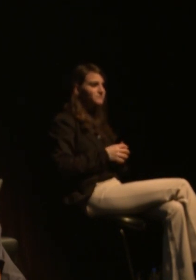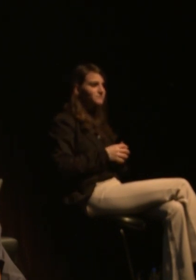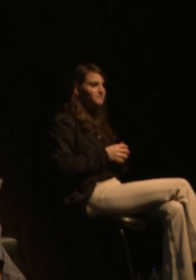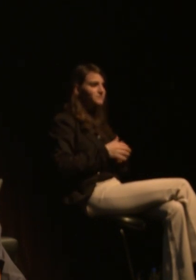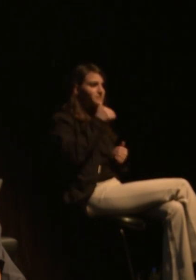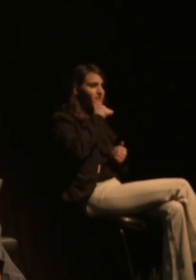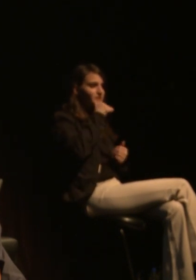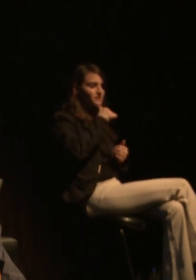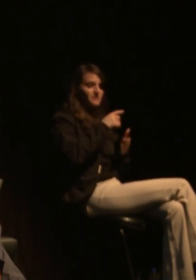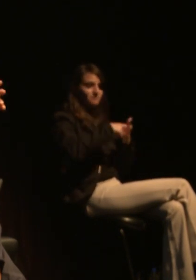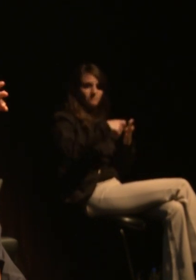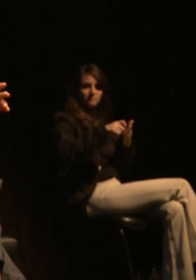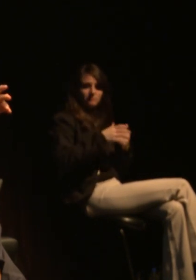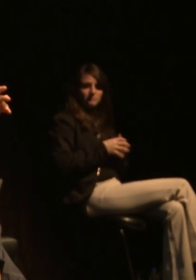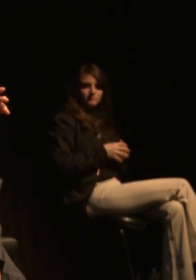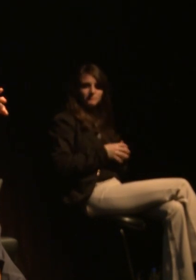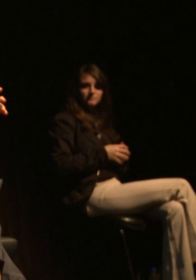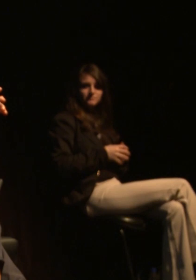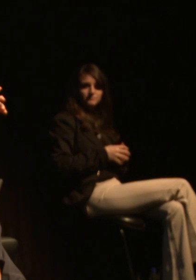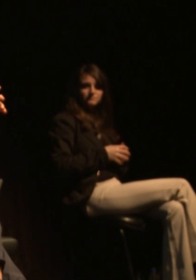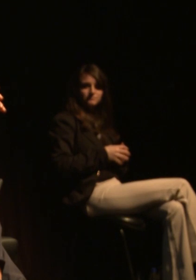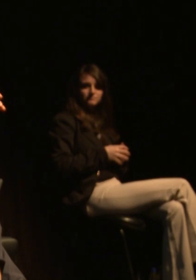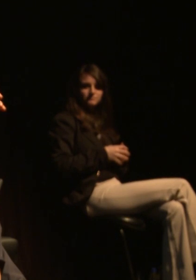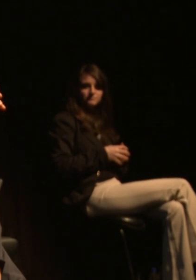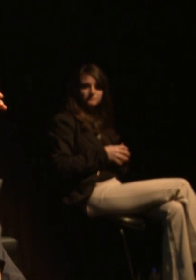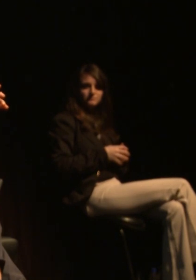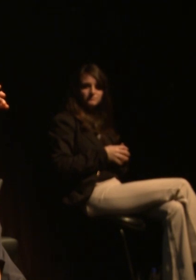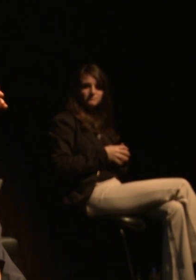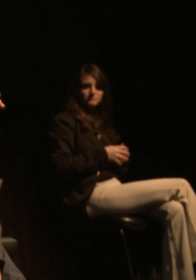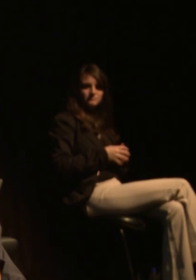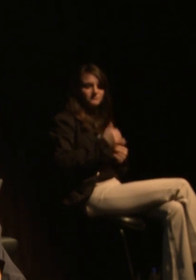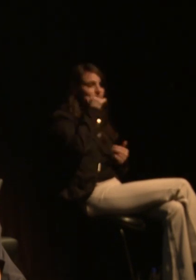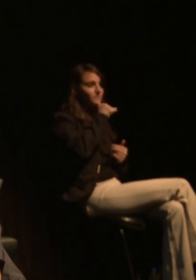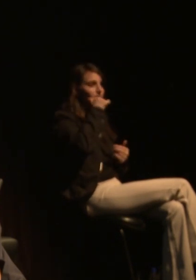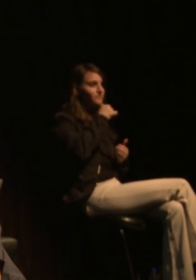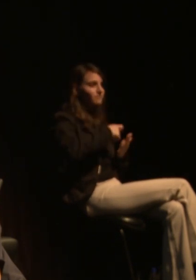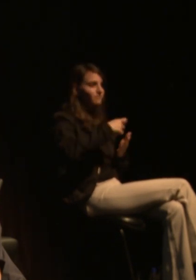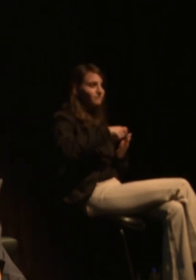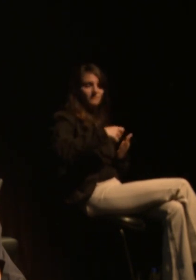as mulheres autoras? Dos? Mulheres. Mulher.